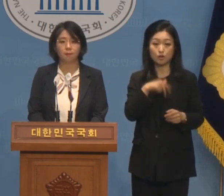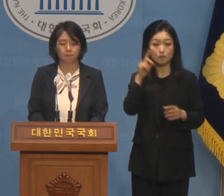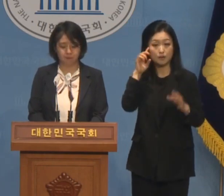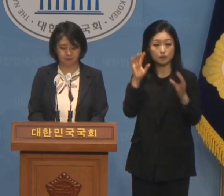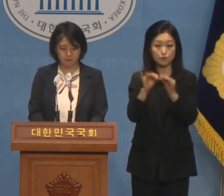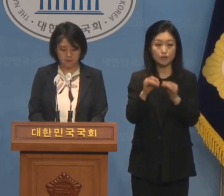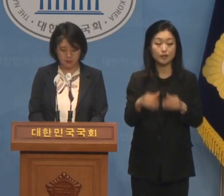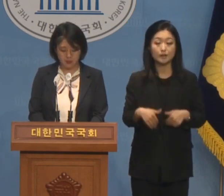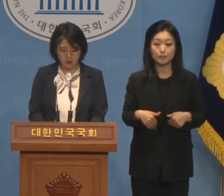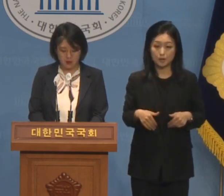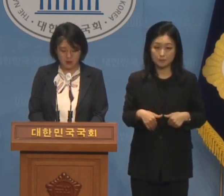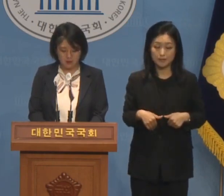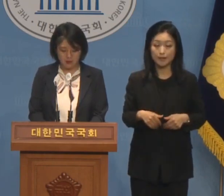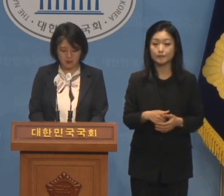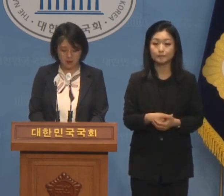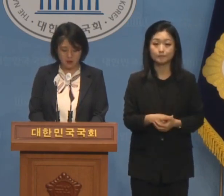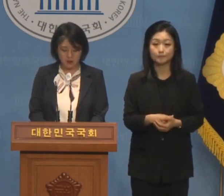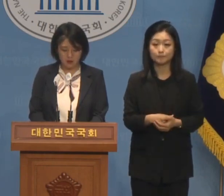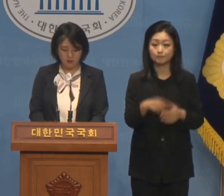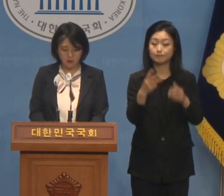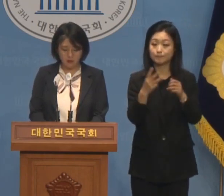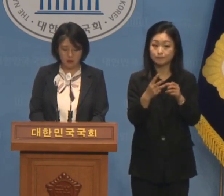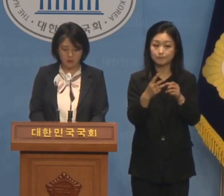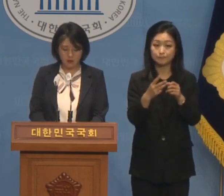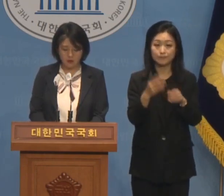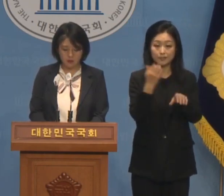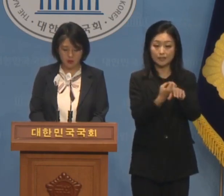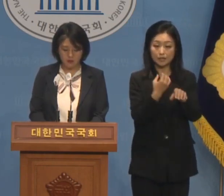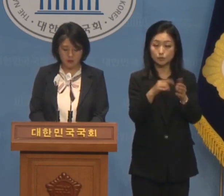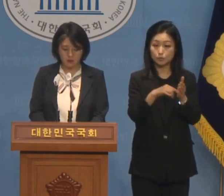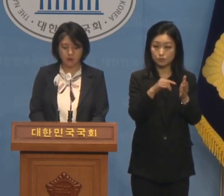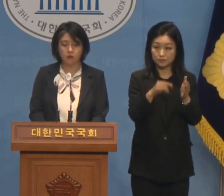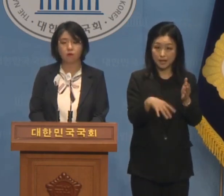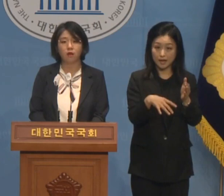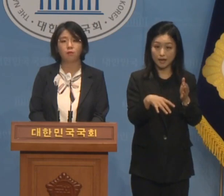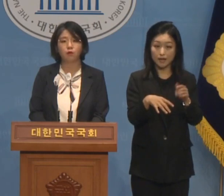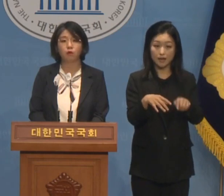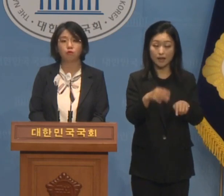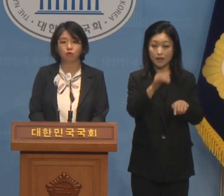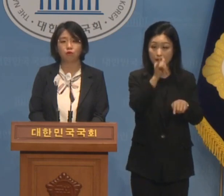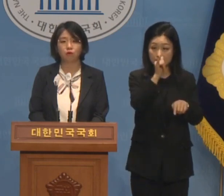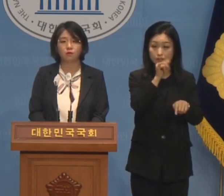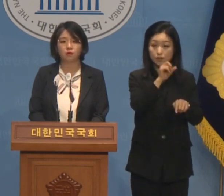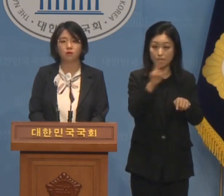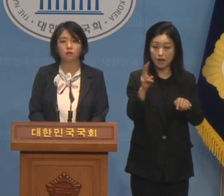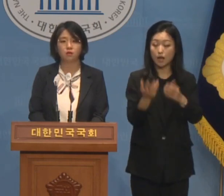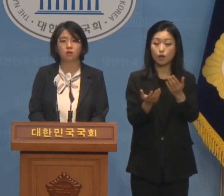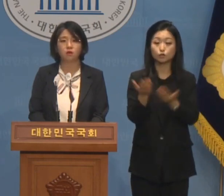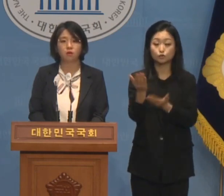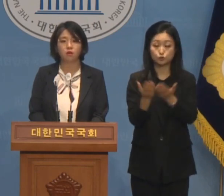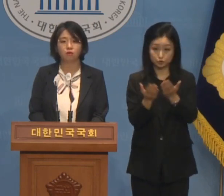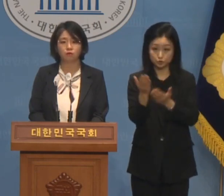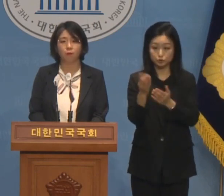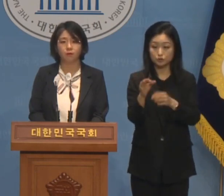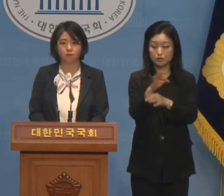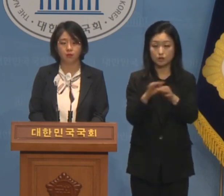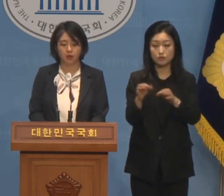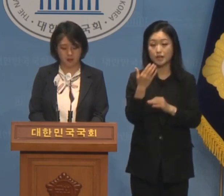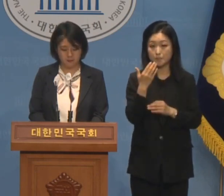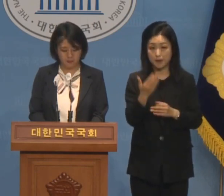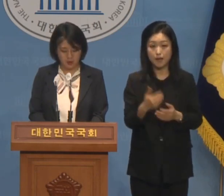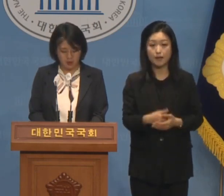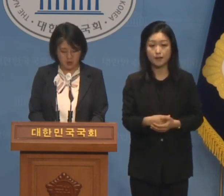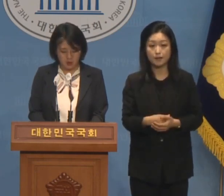셈입니다. 셋째, 탄소세 없는 탄소 가격 제로는 대한민국의 수출 경제를 지켜낼 수